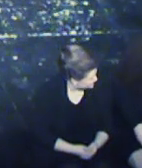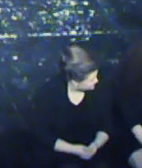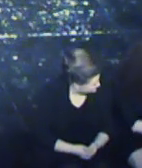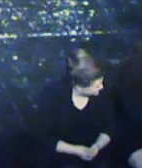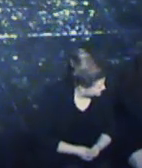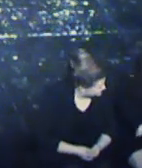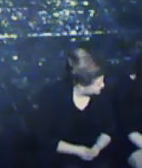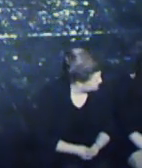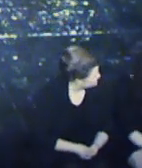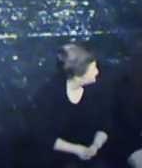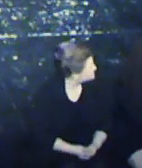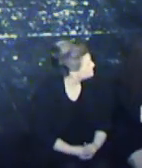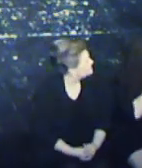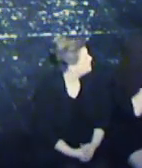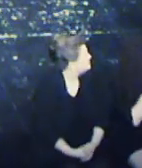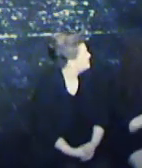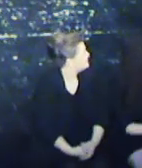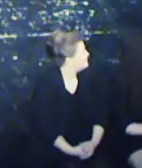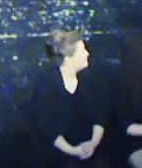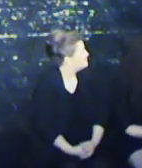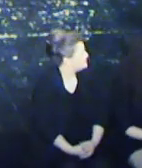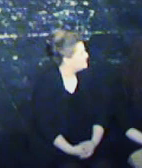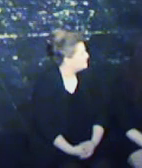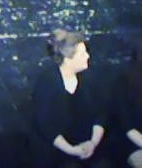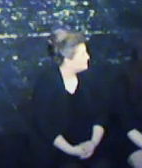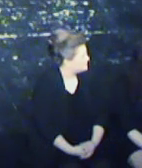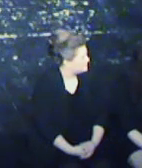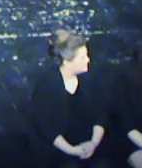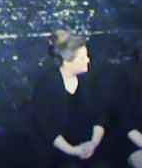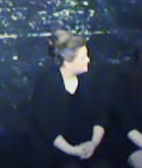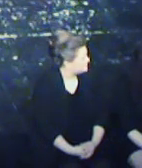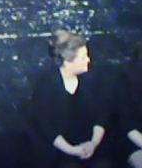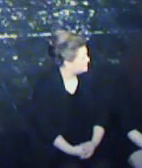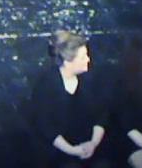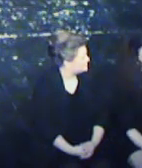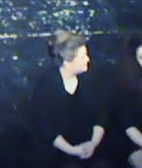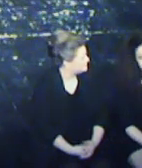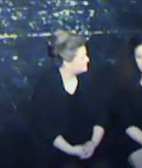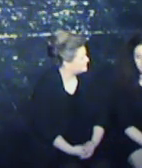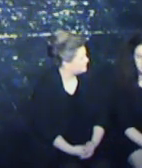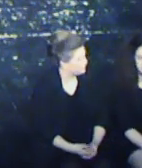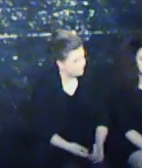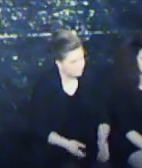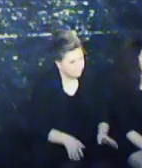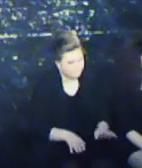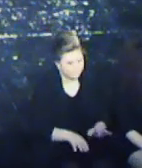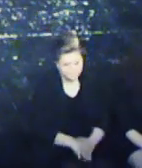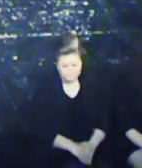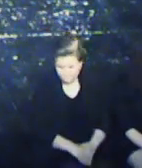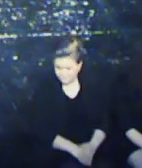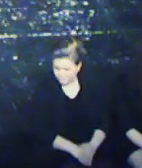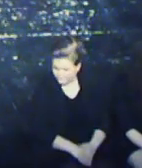tú. Y además alegre. Ahora mismo no quiero, no me apetece.